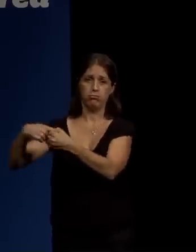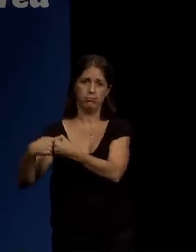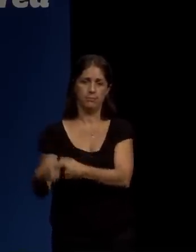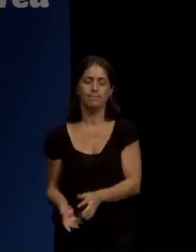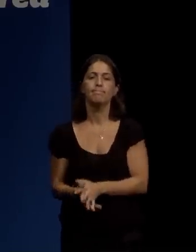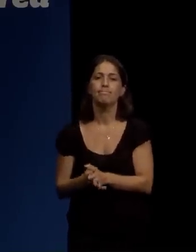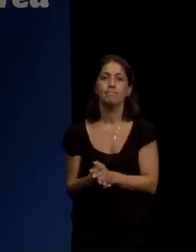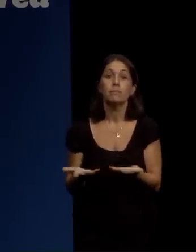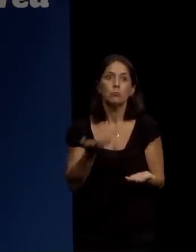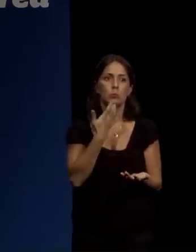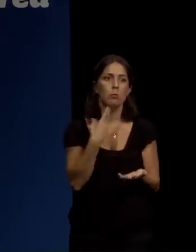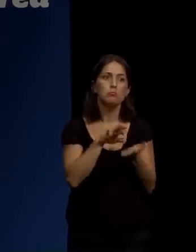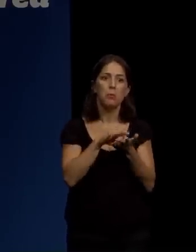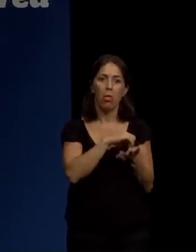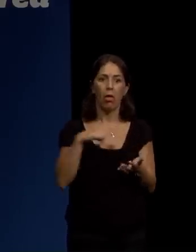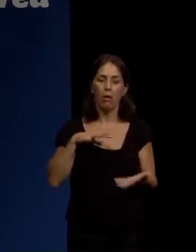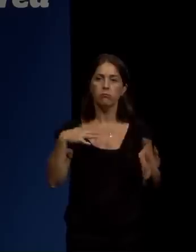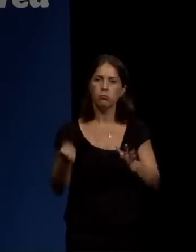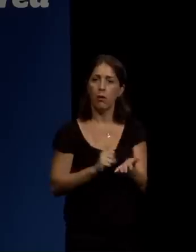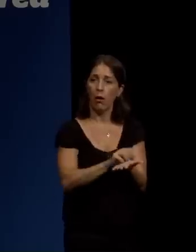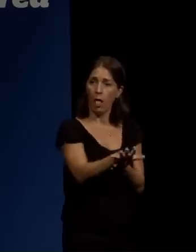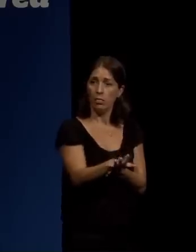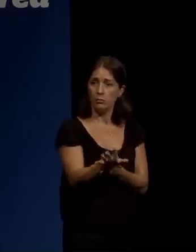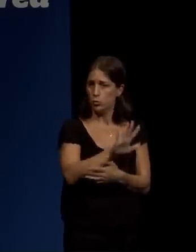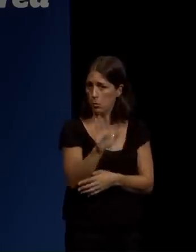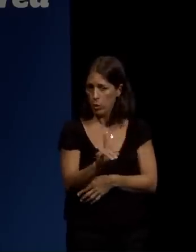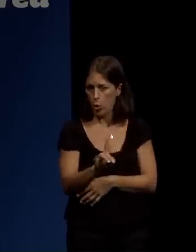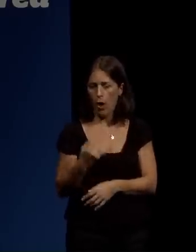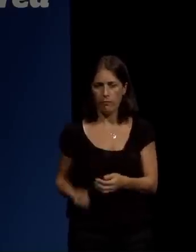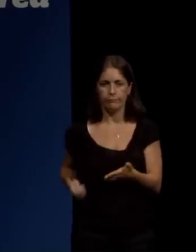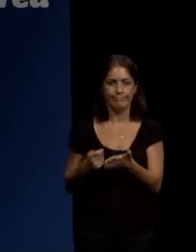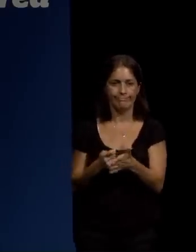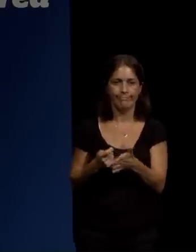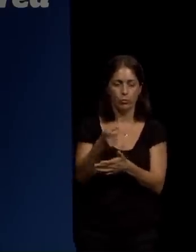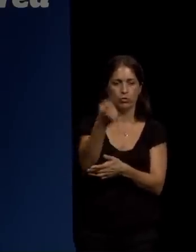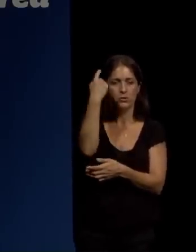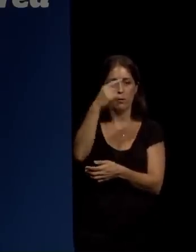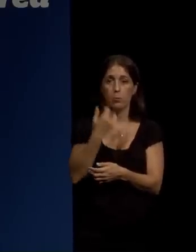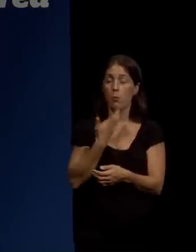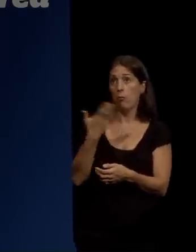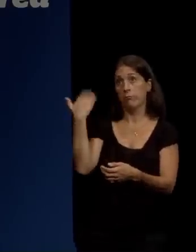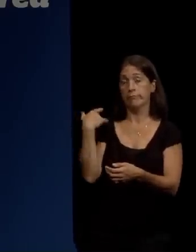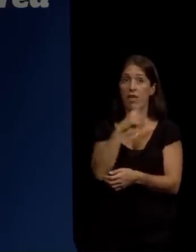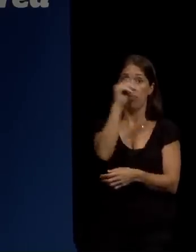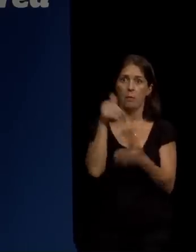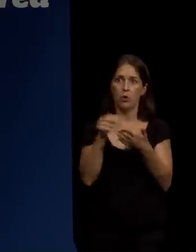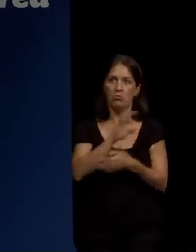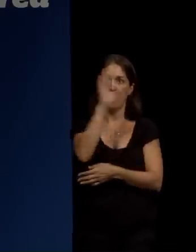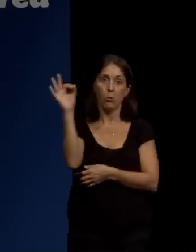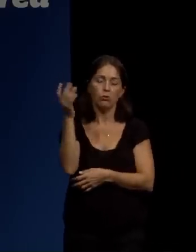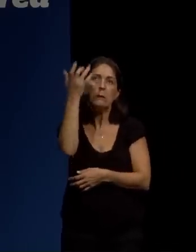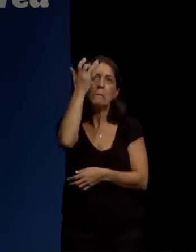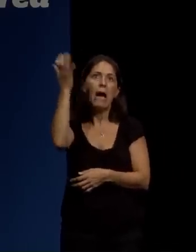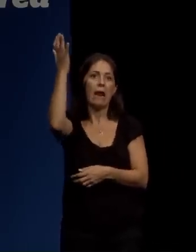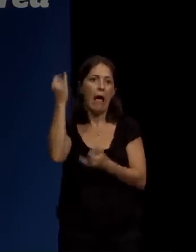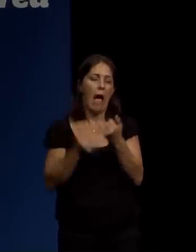Cada vez que se privatiza un servicio, o servicio non é gratis, hai que seguilo pagando, e o sabedes ben os que xestionades os concellos. Se antes teñamos 100 millóns de euros, poñamos por caso